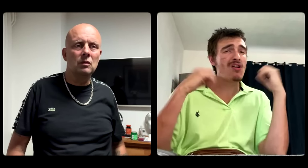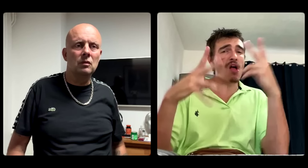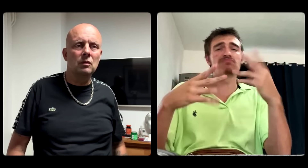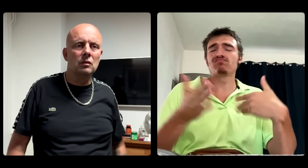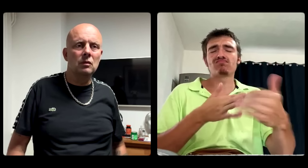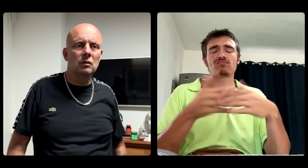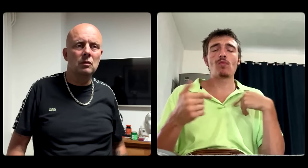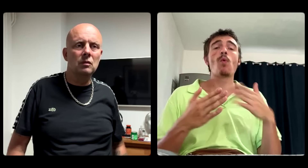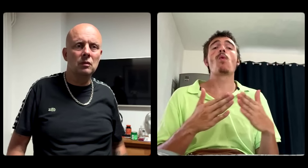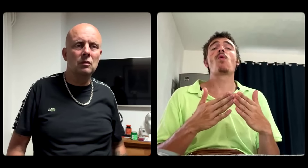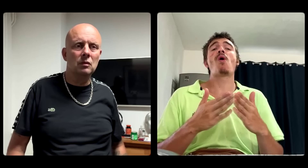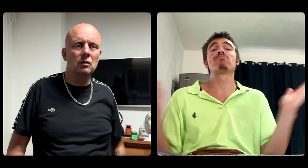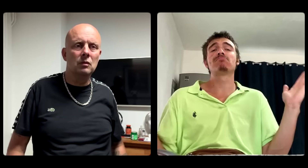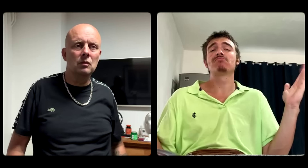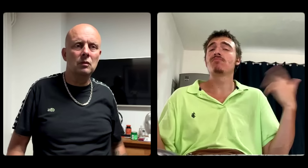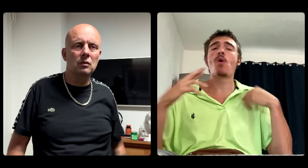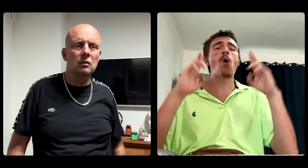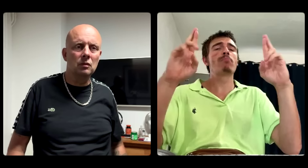Zo kan.